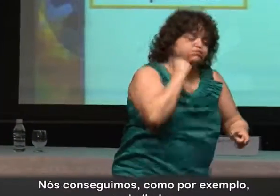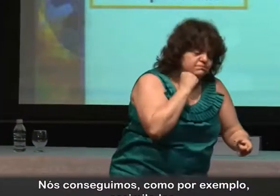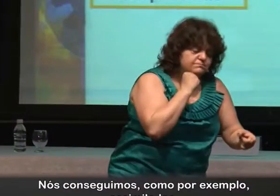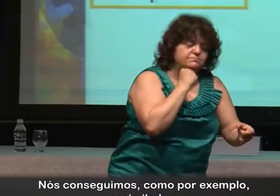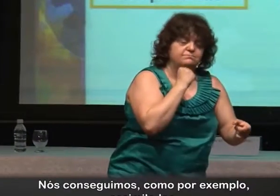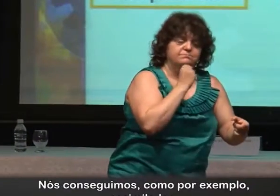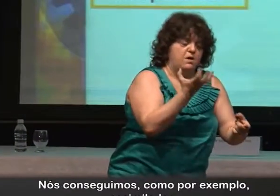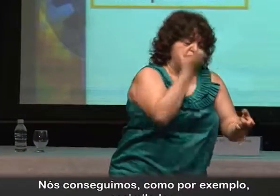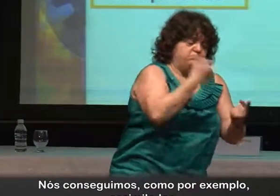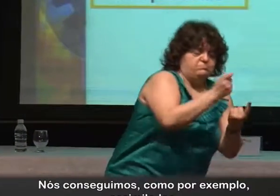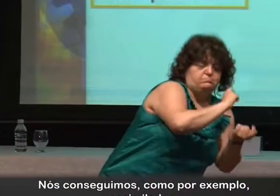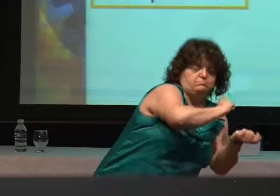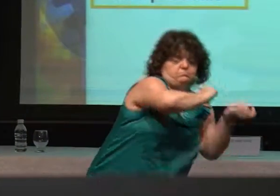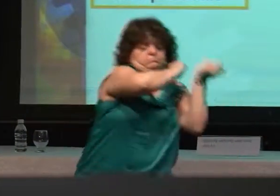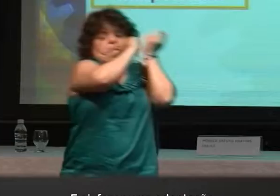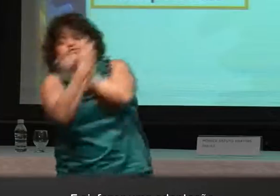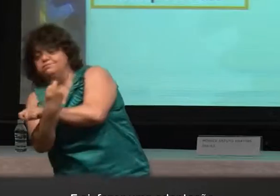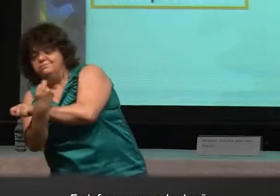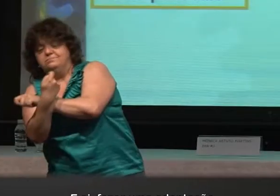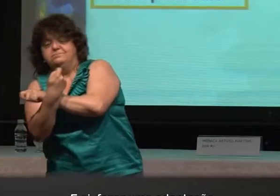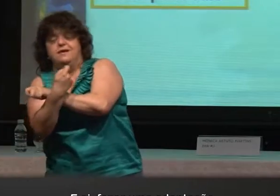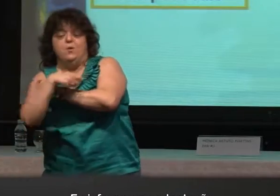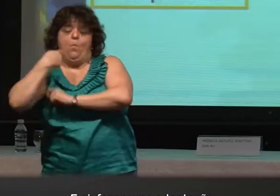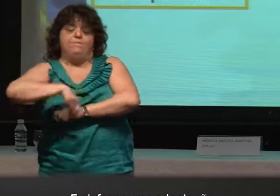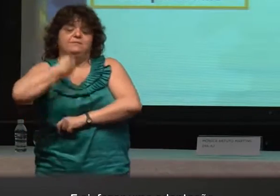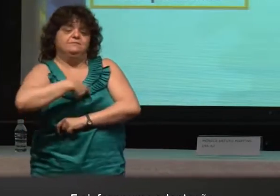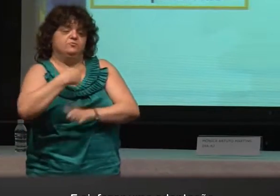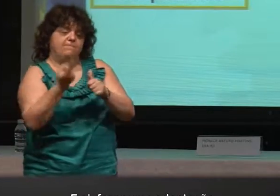exemplo, assimilá-los. E aí fazer uma adaptação